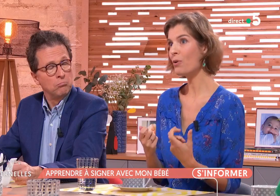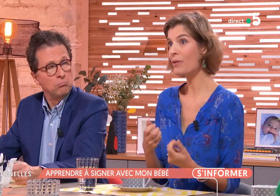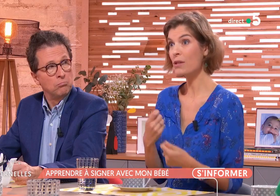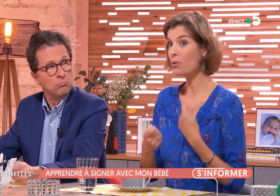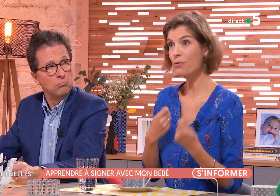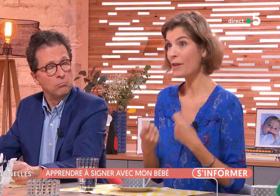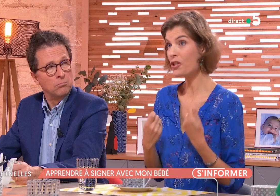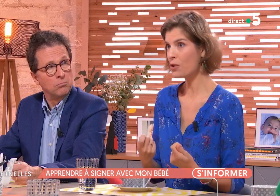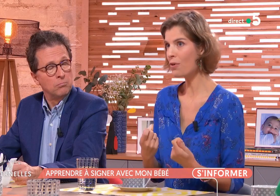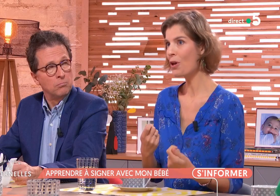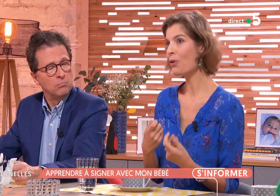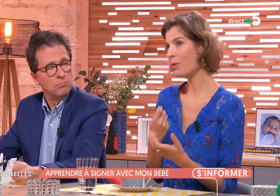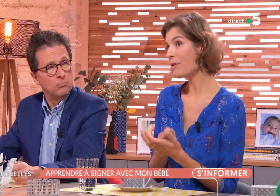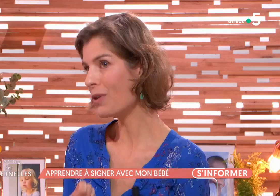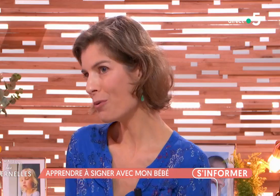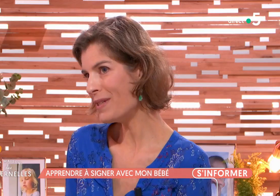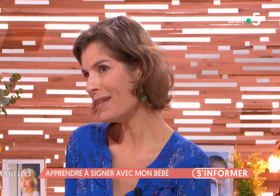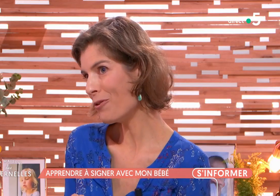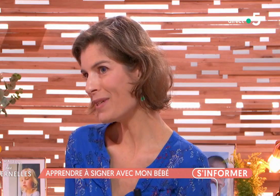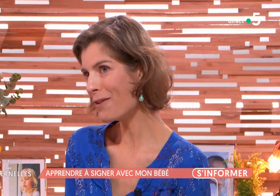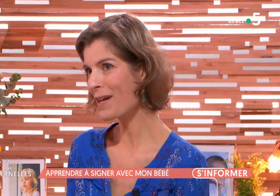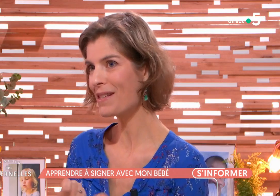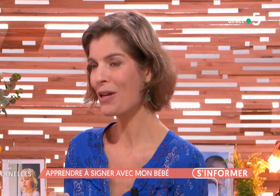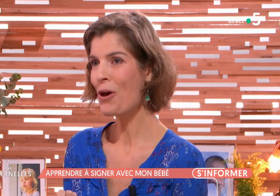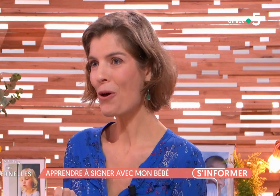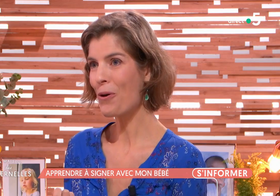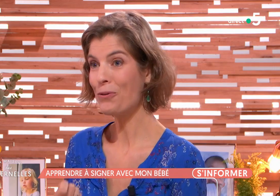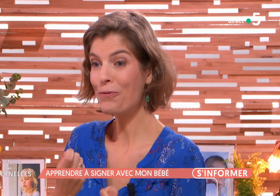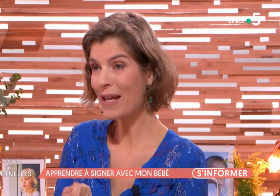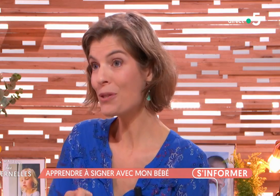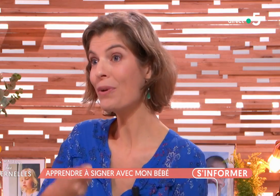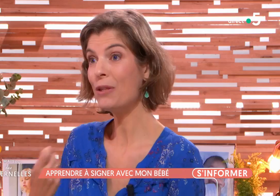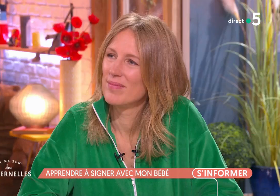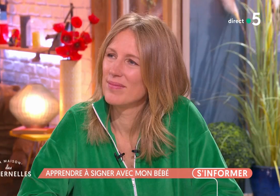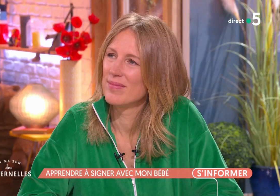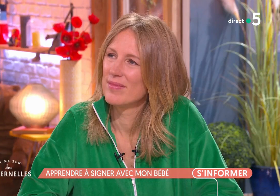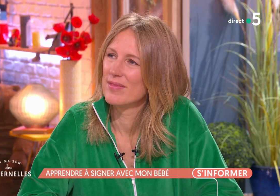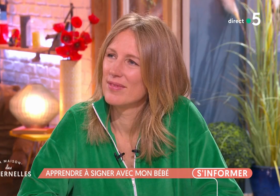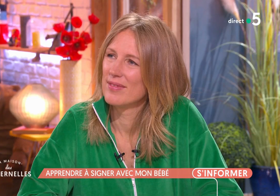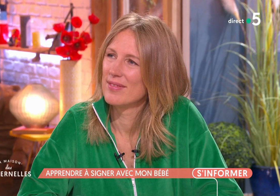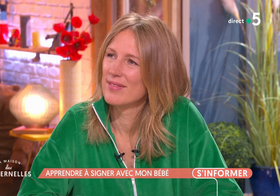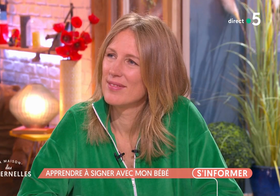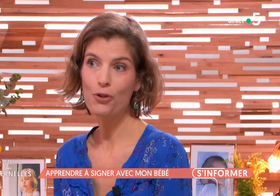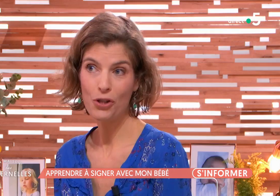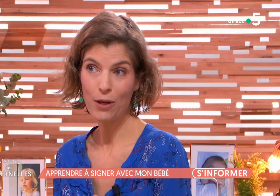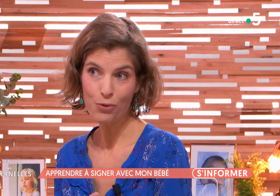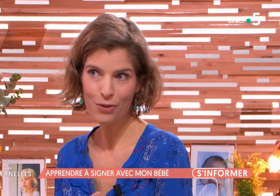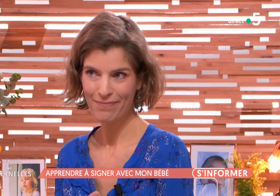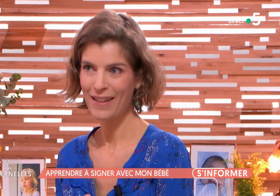vraiment d'action que vous faites chaque jour. Donc, comme ça, vous aurez le petit réflexe de faire l'action et de dire le mot en même temps. Donc, par exemple, changer la couche. Changer la